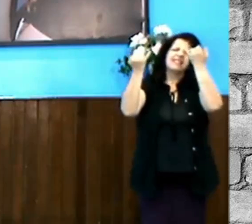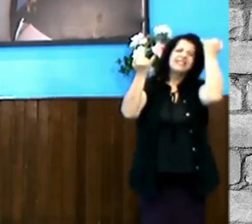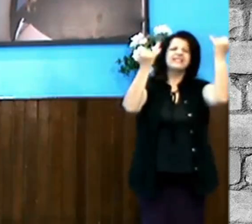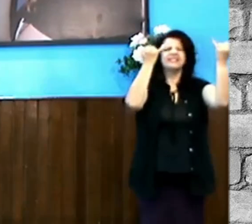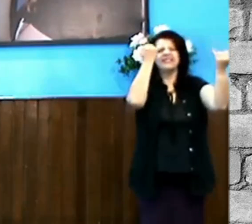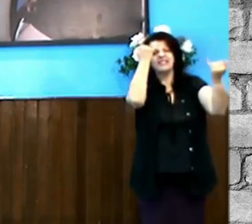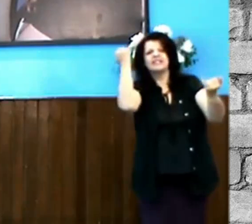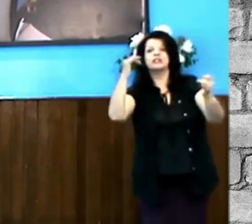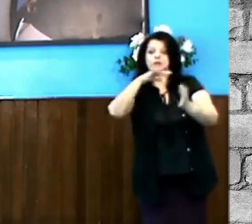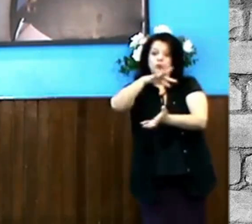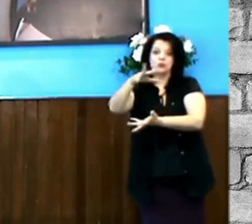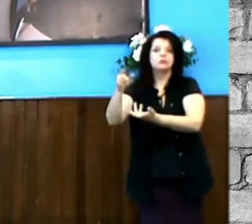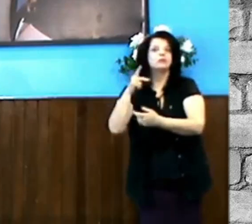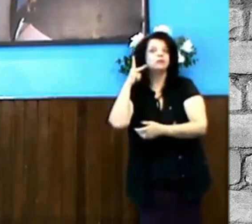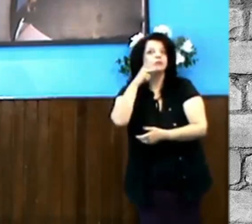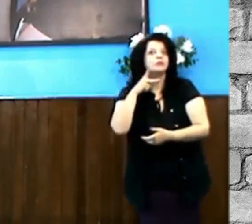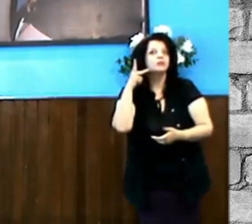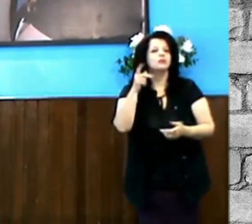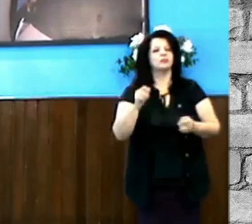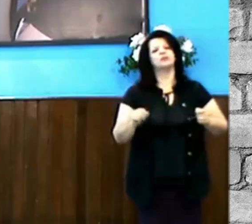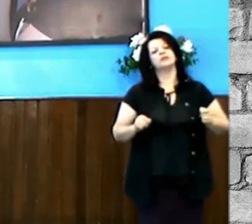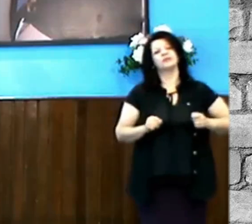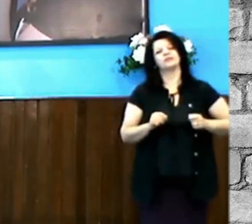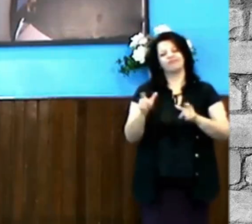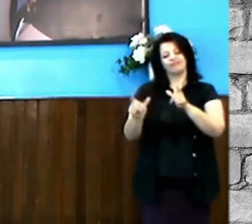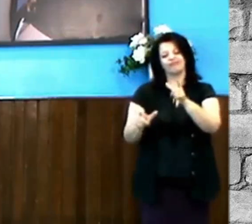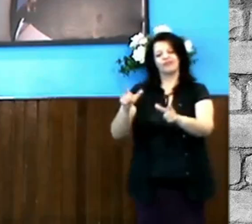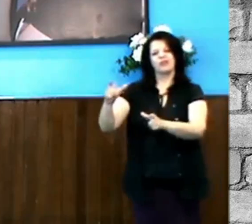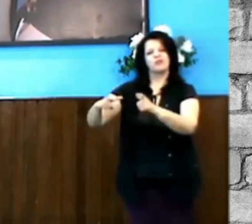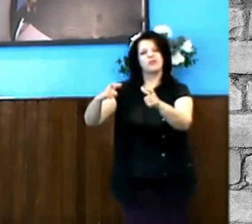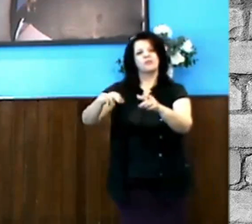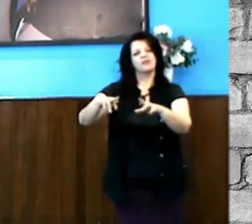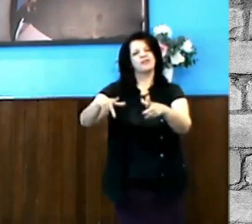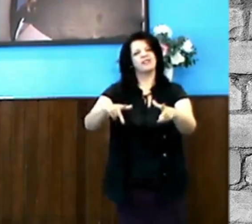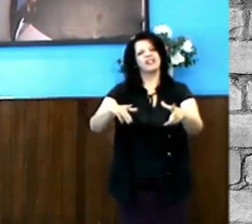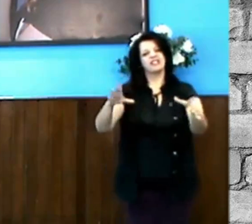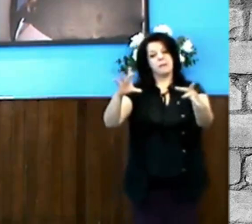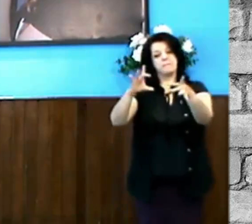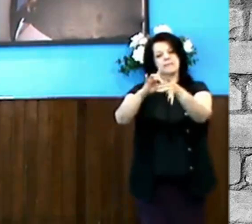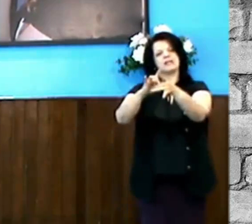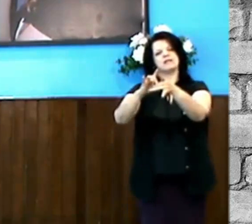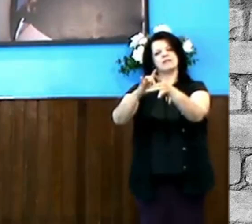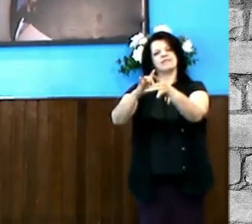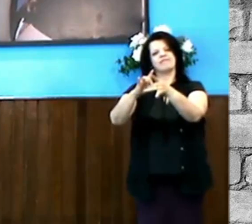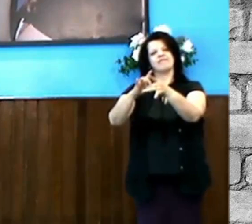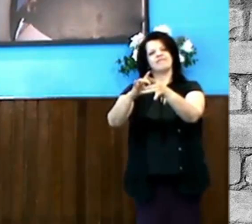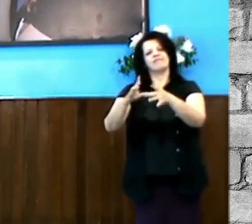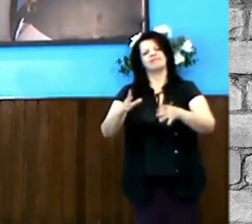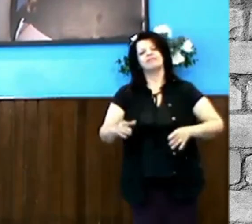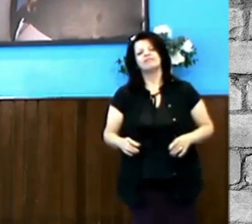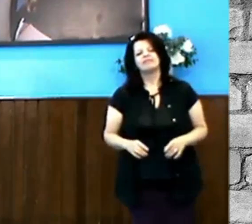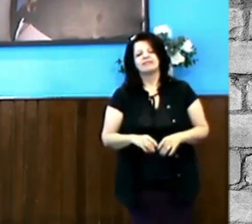pessoas. As filosofias identitárias, ideológicas, elas prendem as pessoas. De maneira